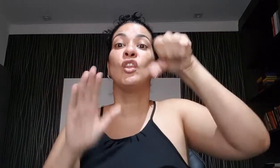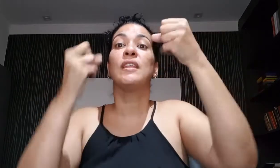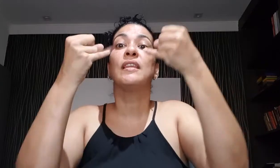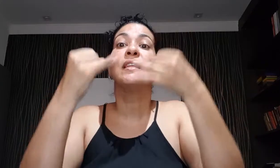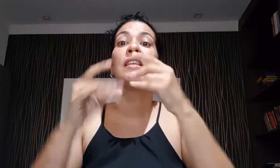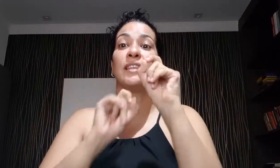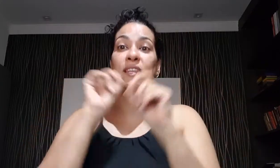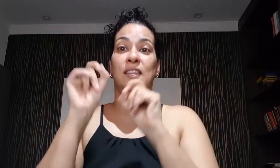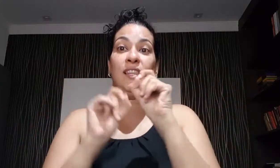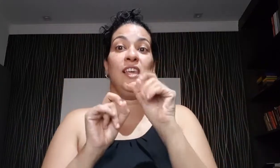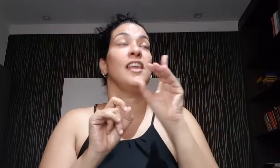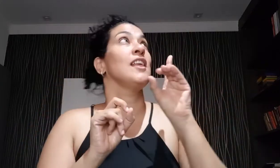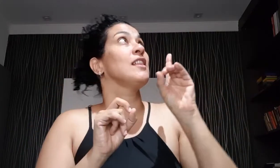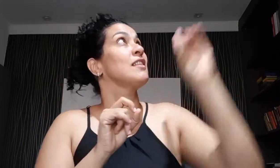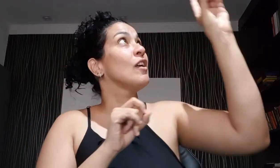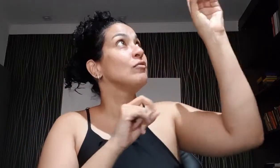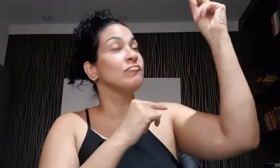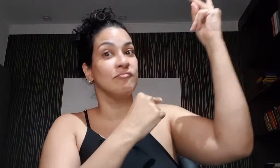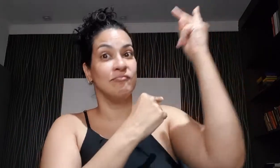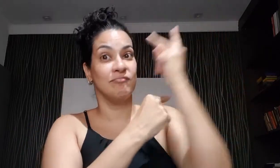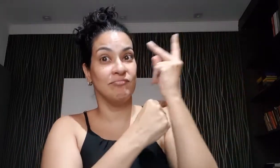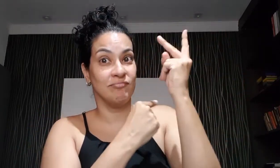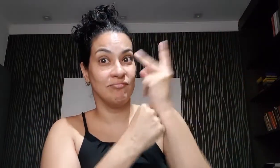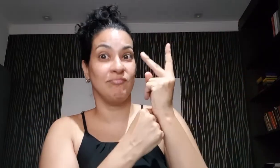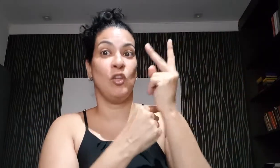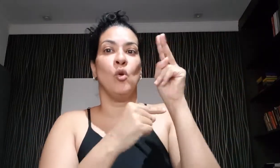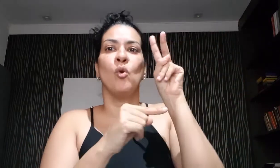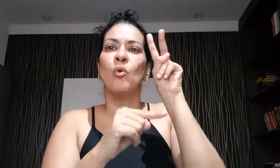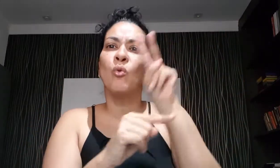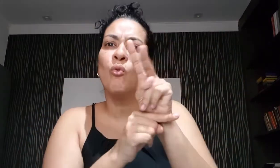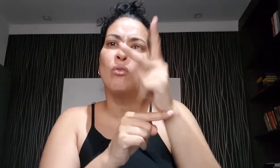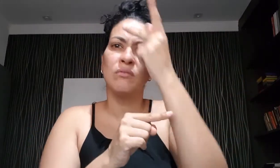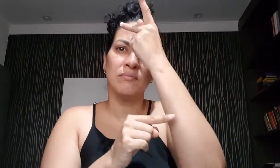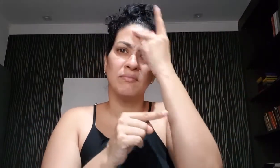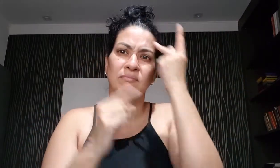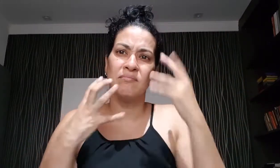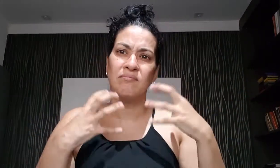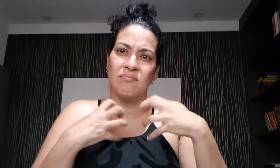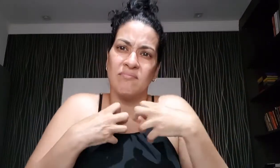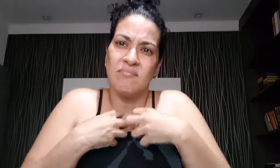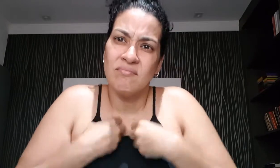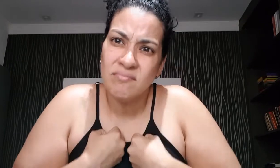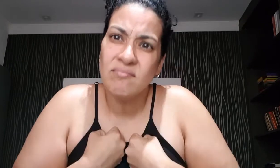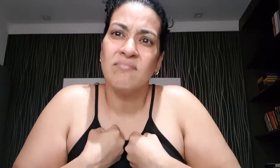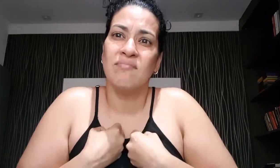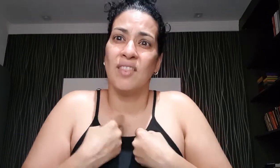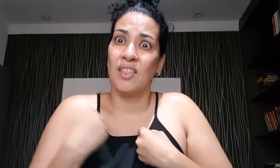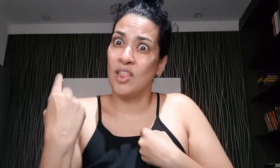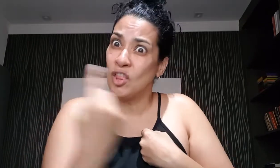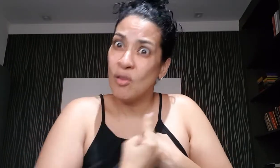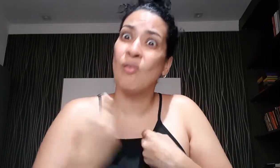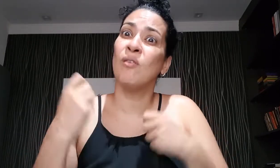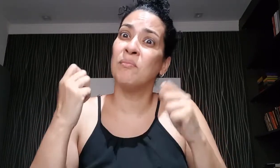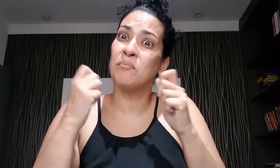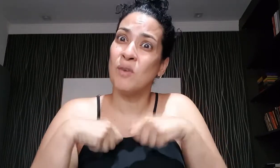os oprimidos, refúgio em tempos de aflição. Esse é o nosso Deus, é Ele que nos abriga, Ele que cuida